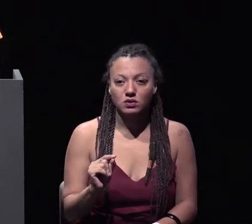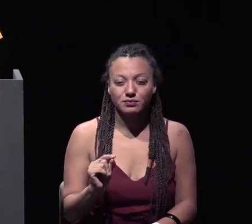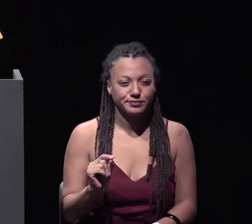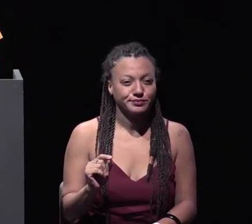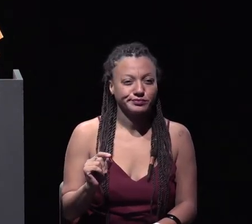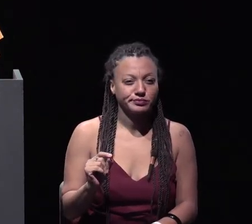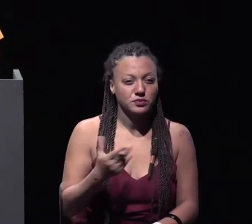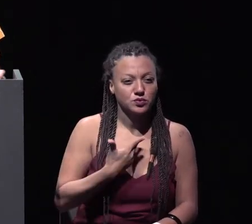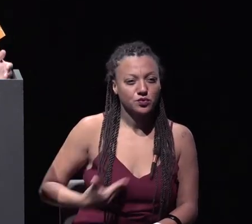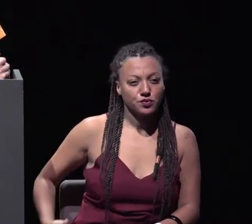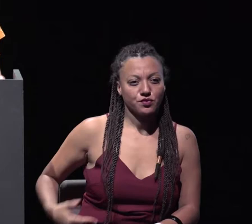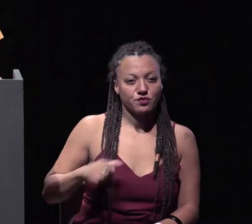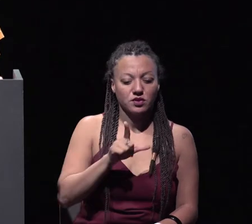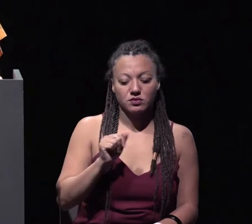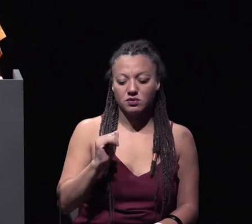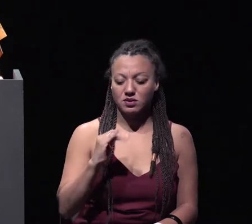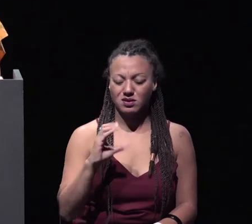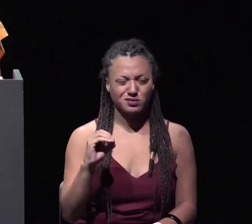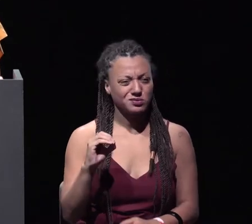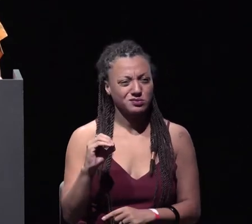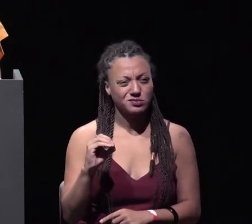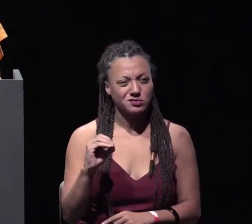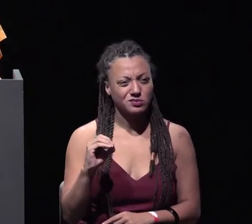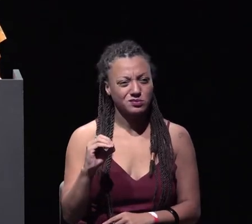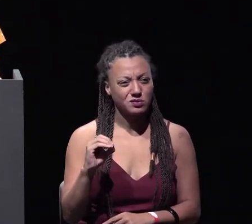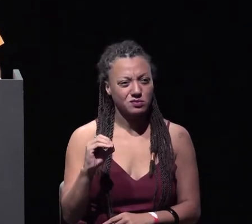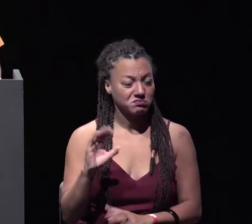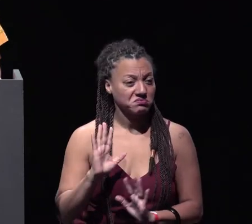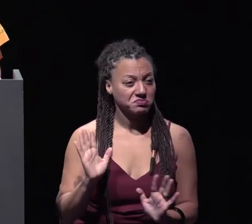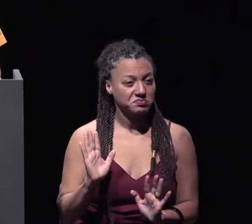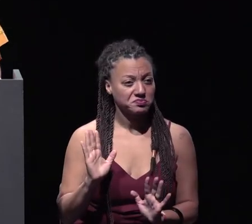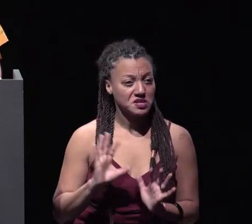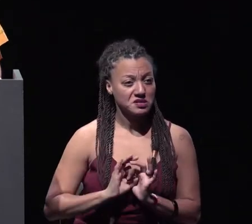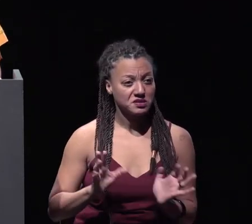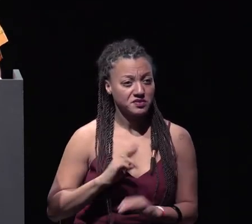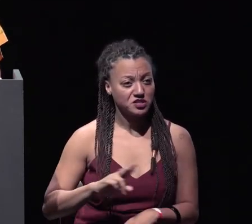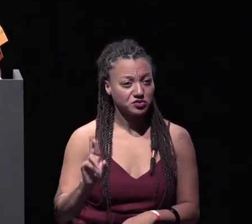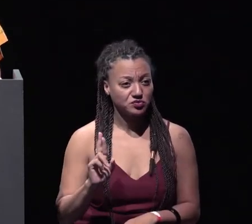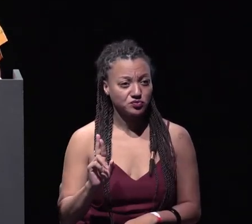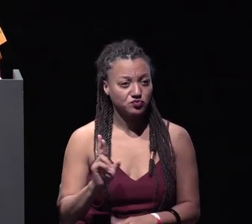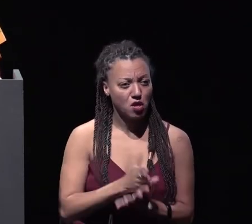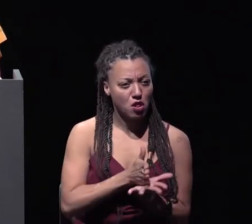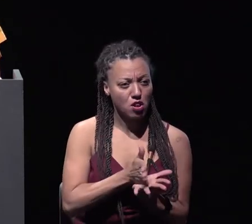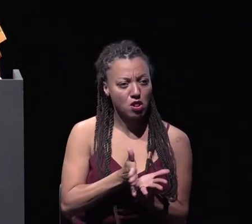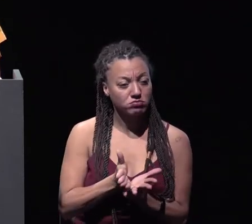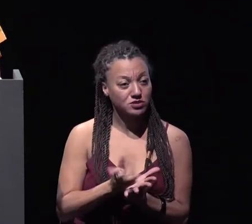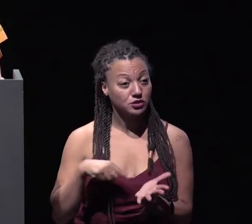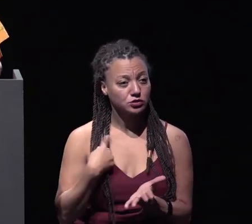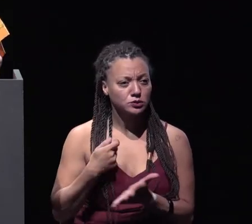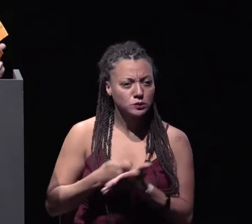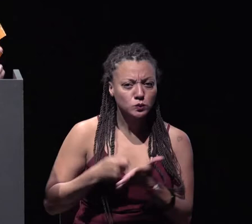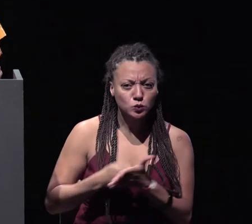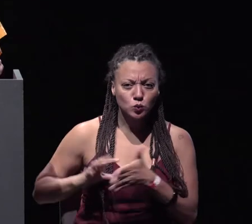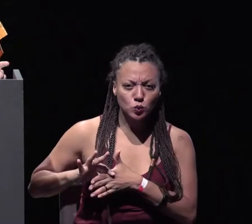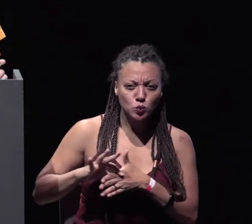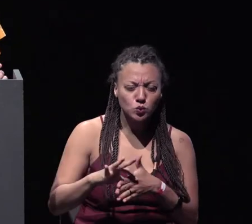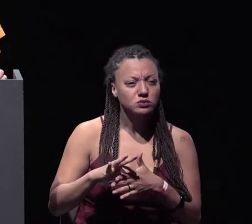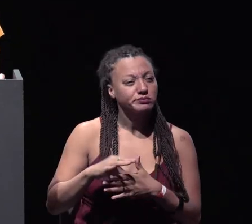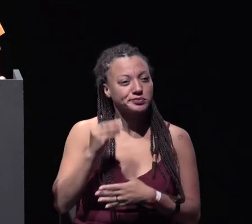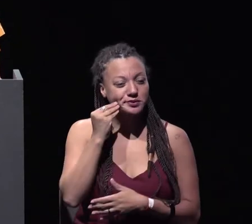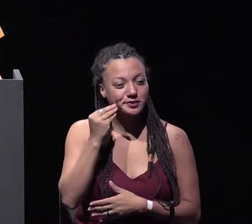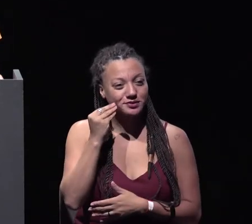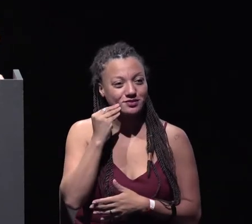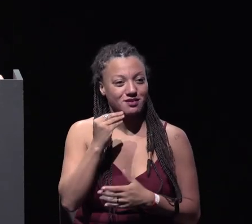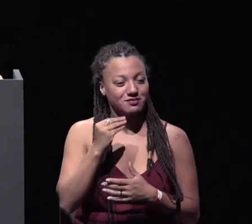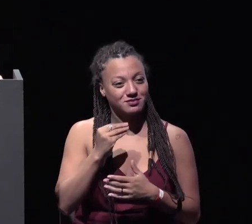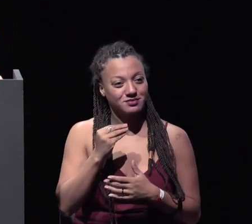né o brasil é um estado laico a gente luta pelo estado laico mesmo sabendo